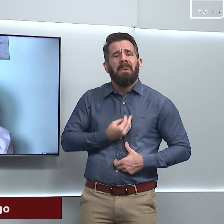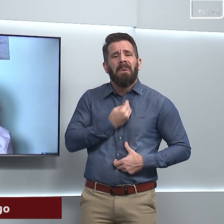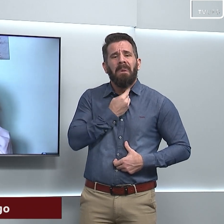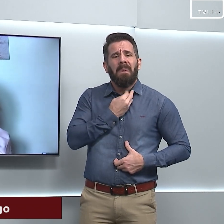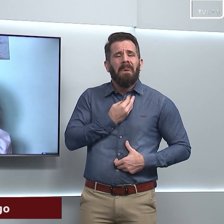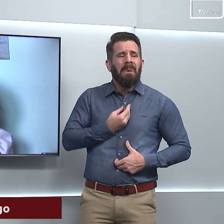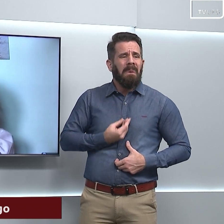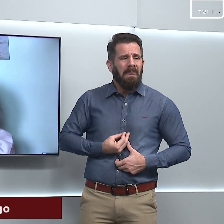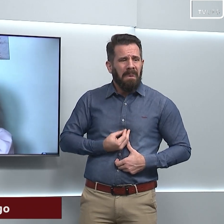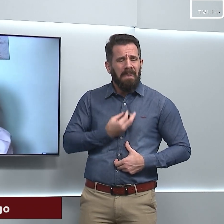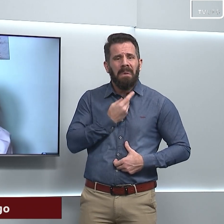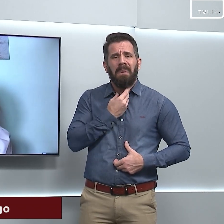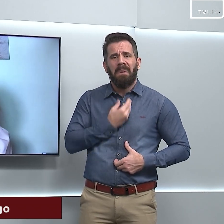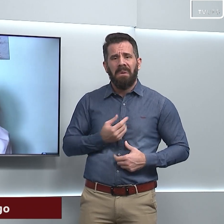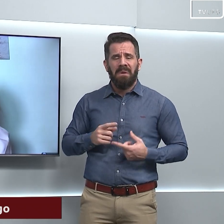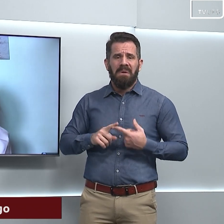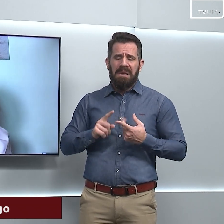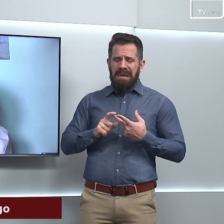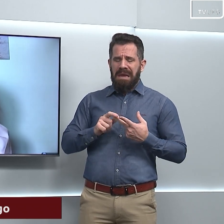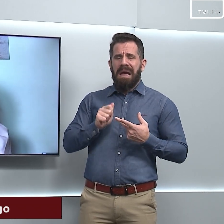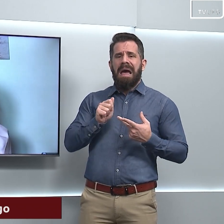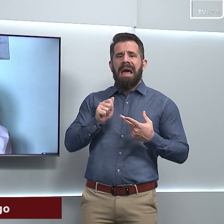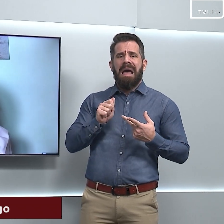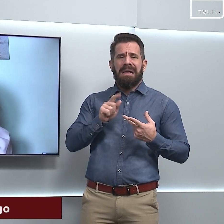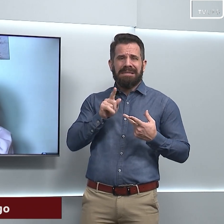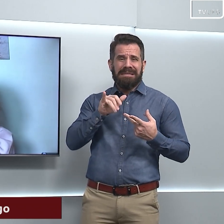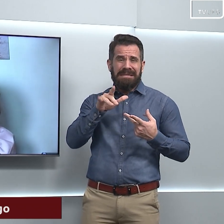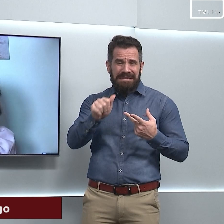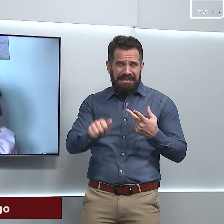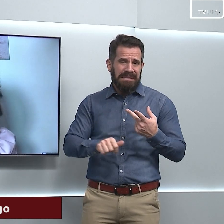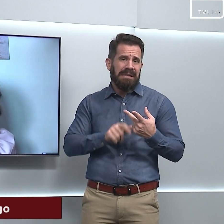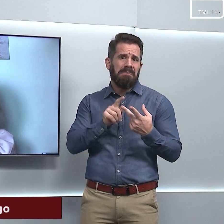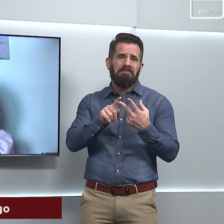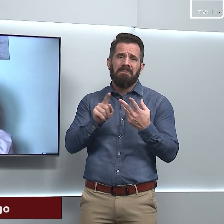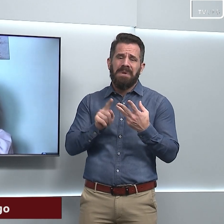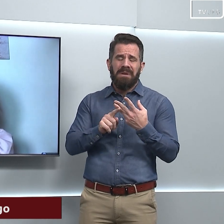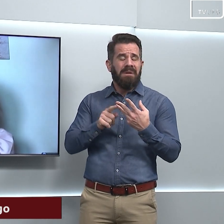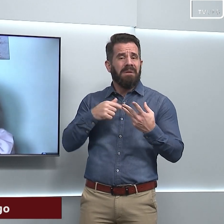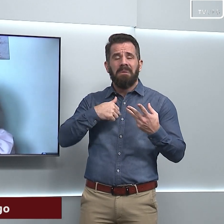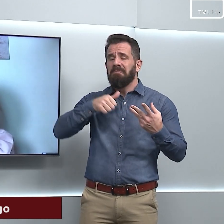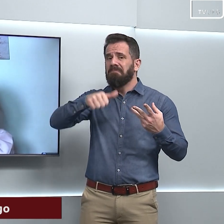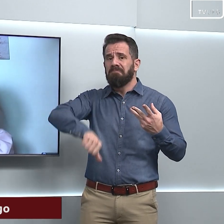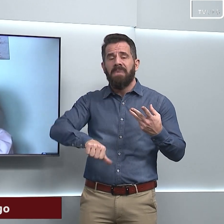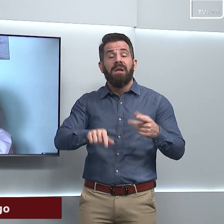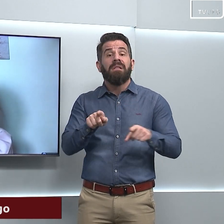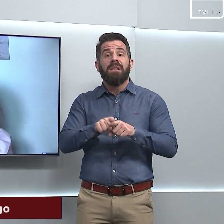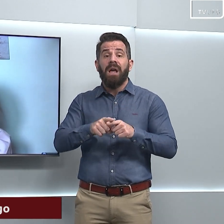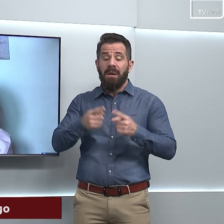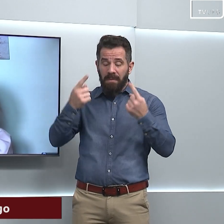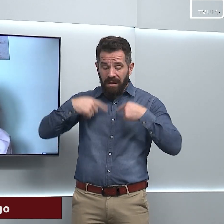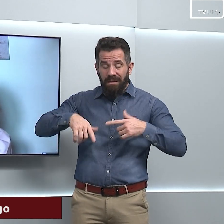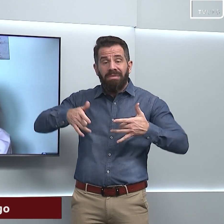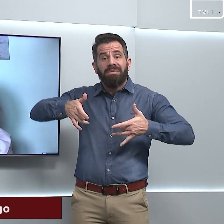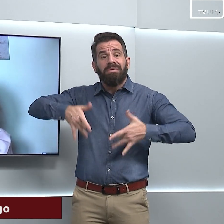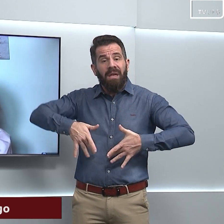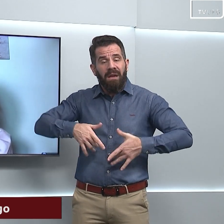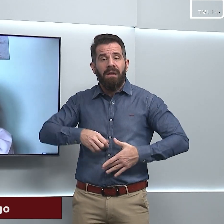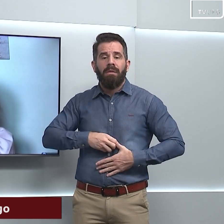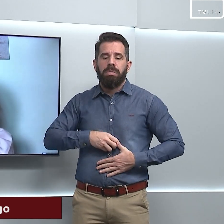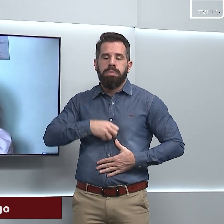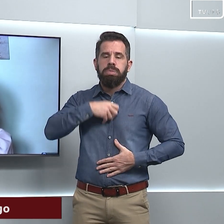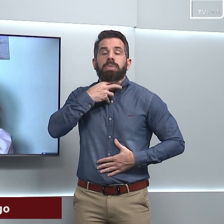estômago, azia, má digestão, né, e também o refluxo, que é o retorno do conteúdo ácido,